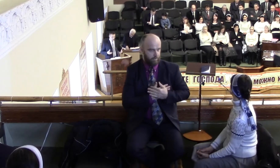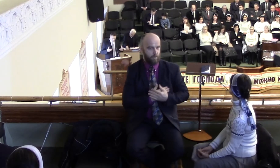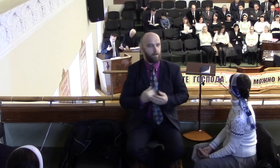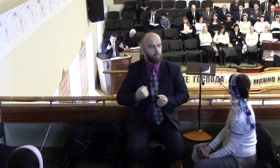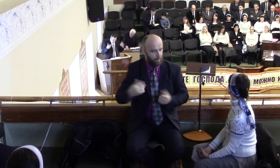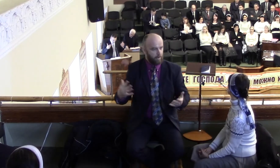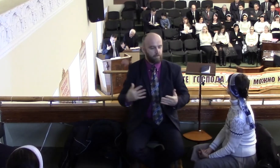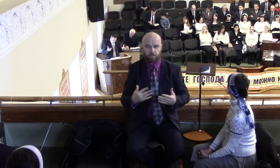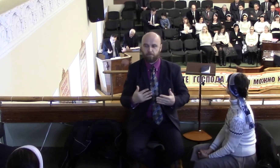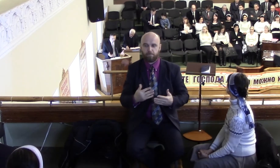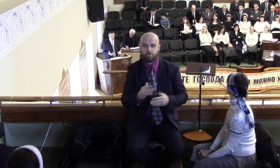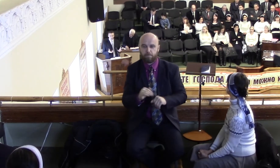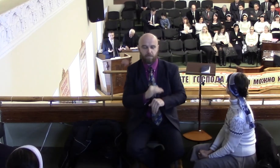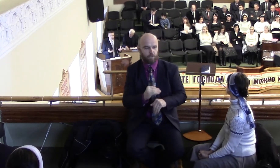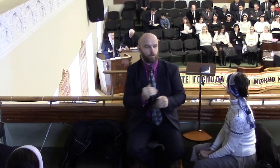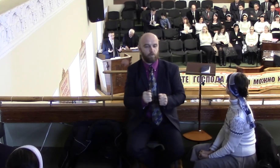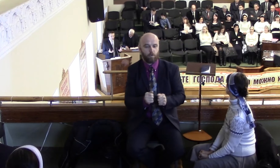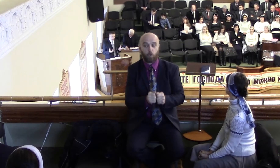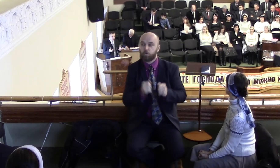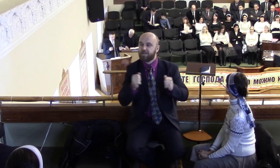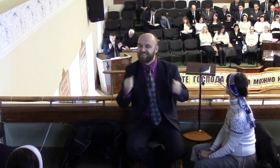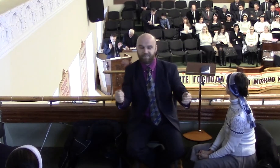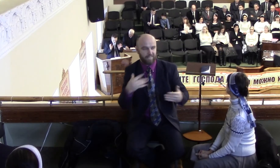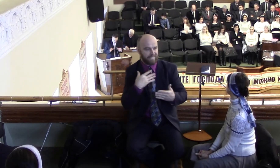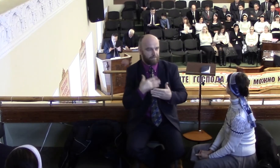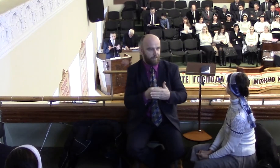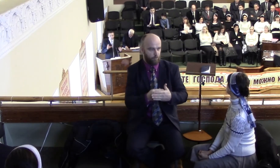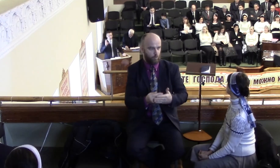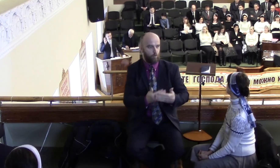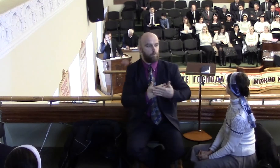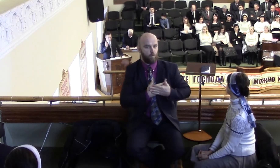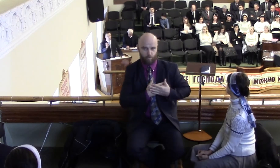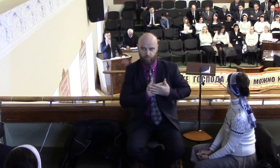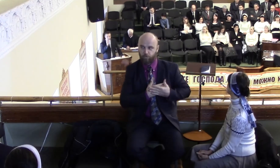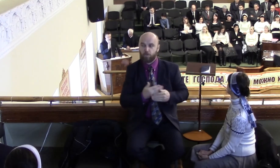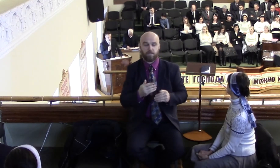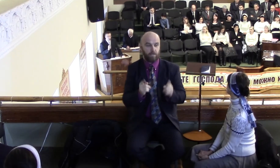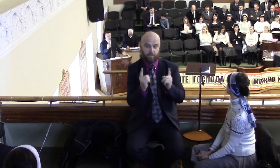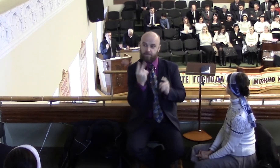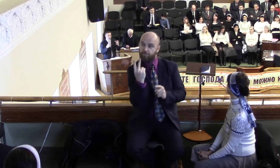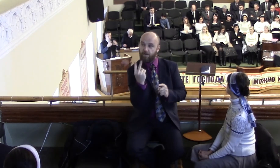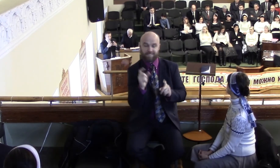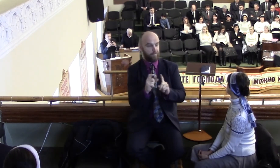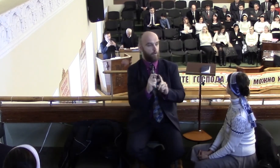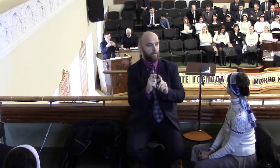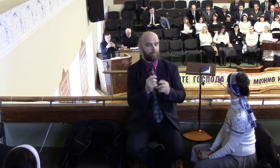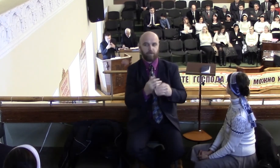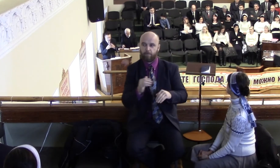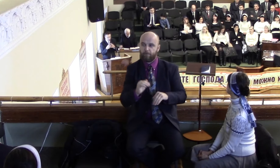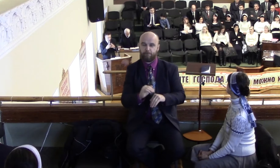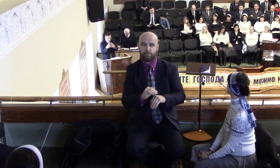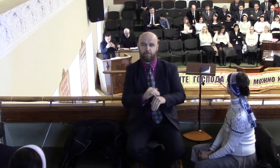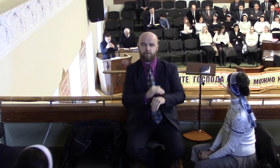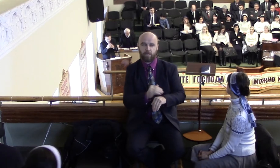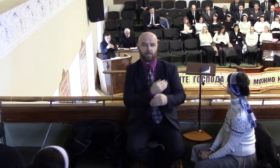милостью, Он проявил свою любовь. Братья и сестры, вот эти два слова, милость и любовь, которые имеют в то